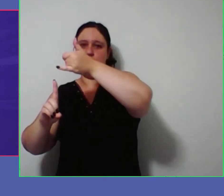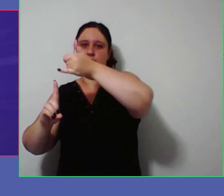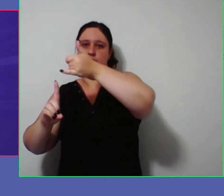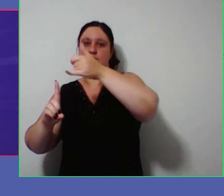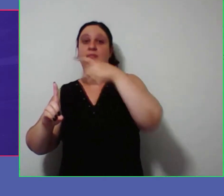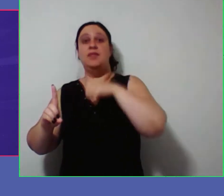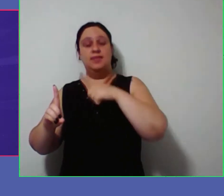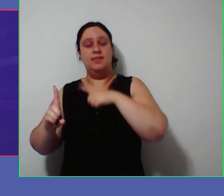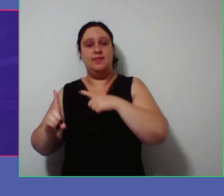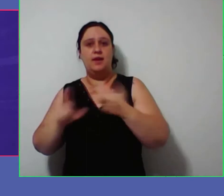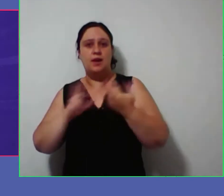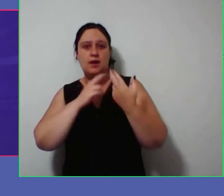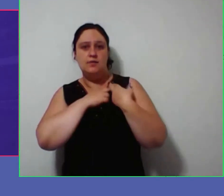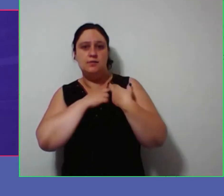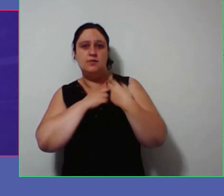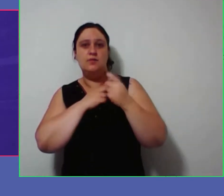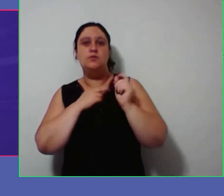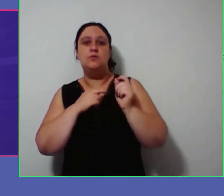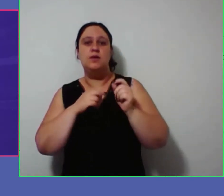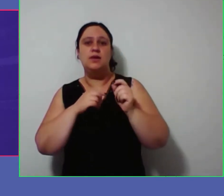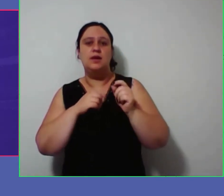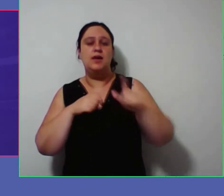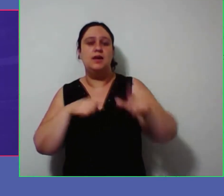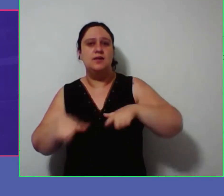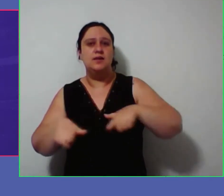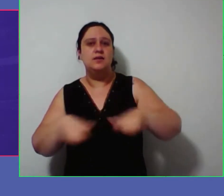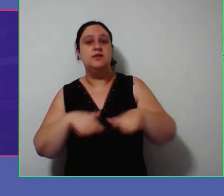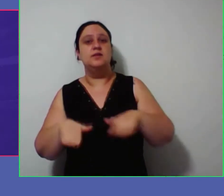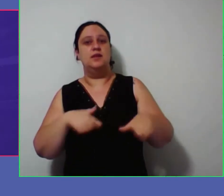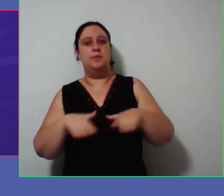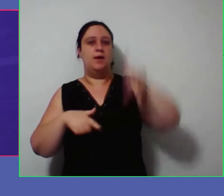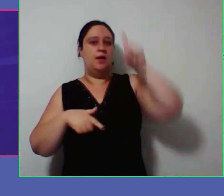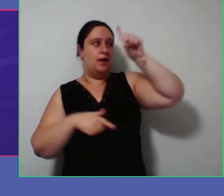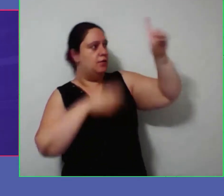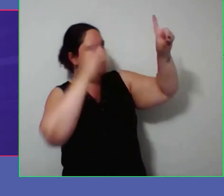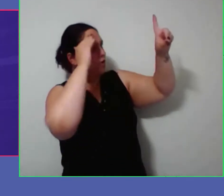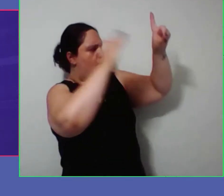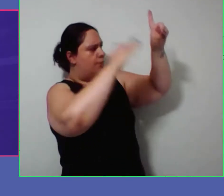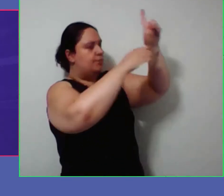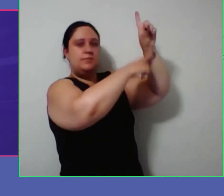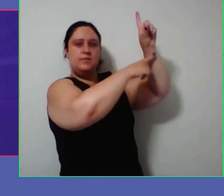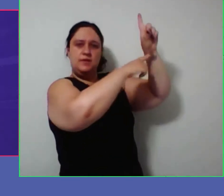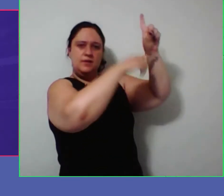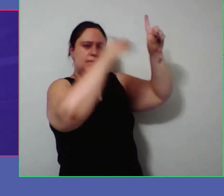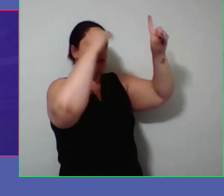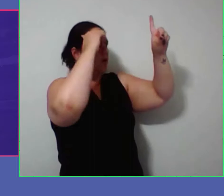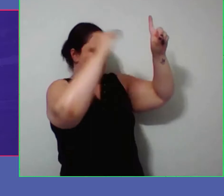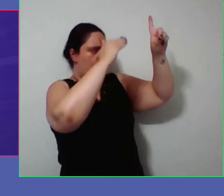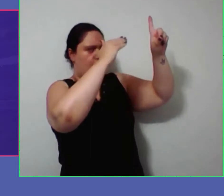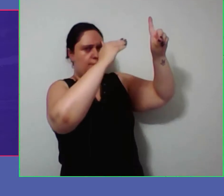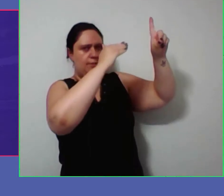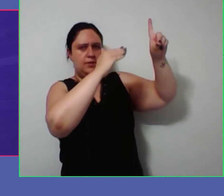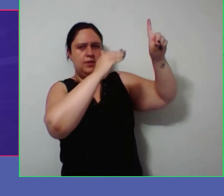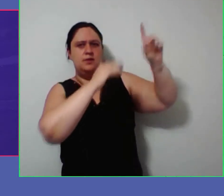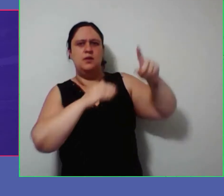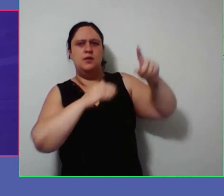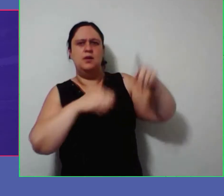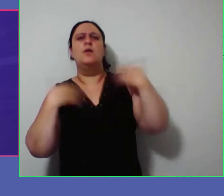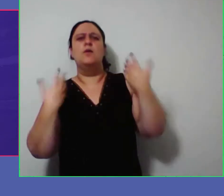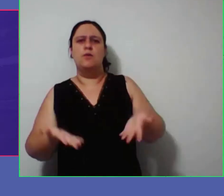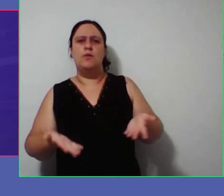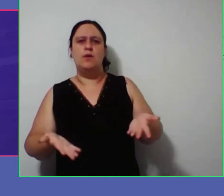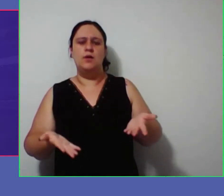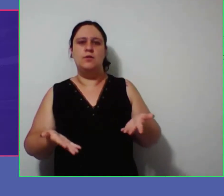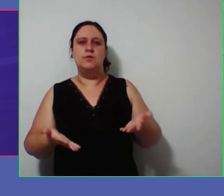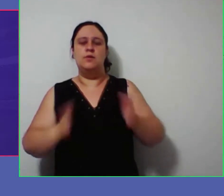trabalho. Esse trabalho é fazer a vontade do Pai. E qual é a vontade do Pai? Né? Na oração que nós vimos em Mateus 6,